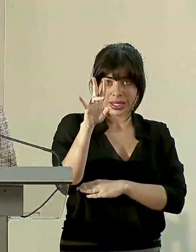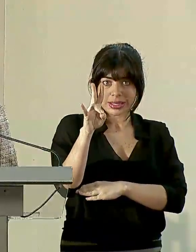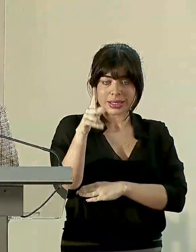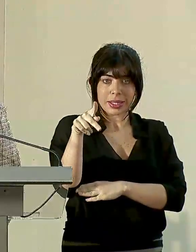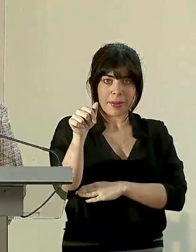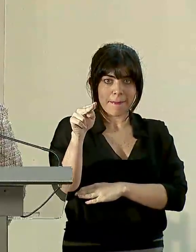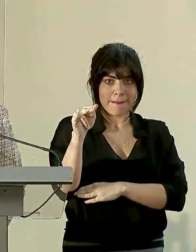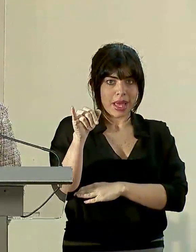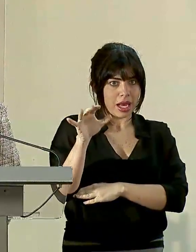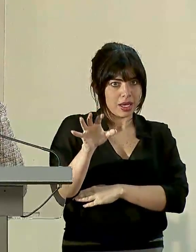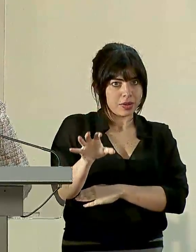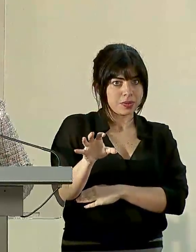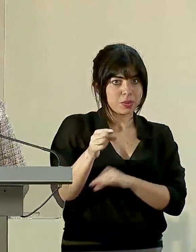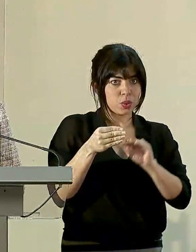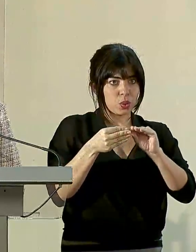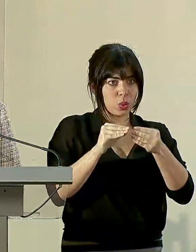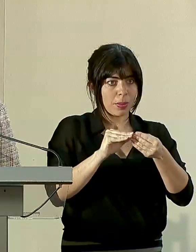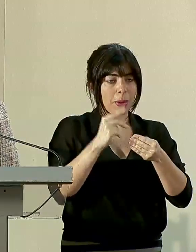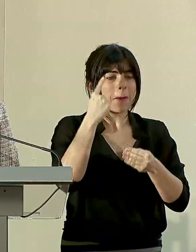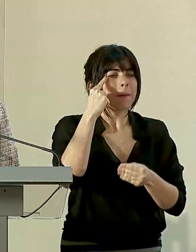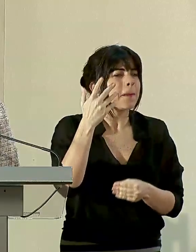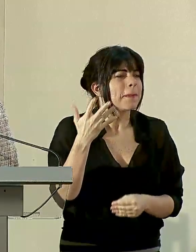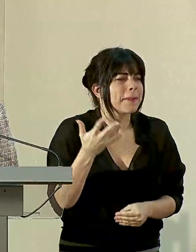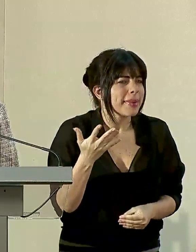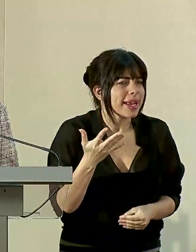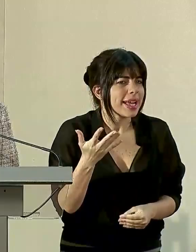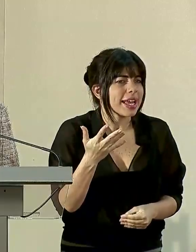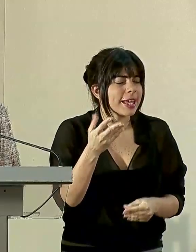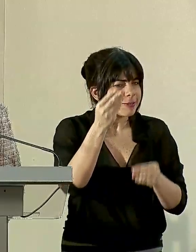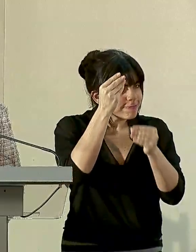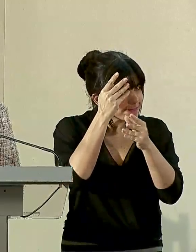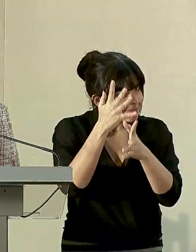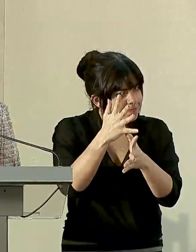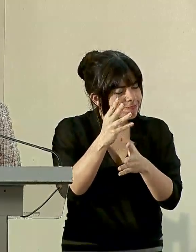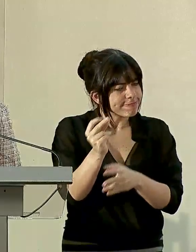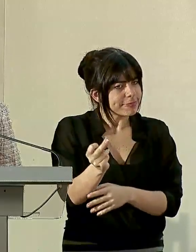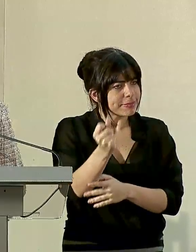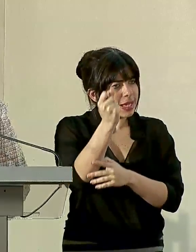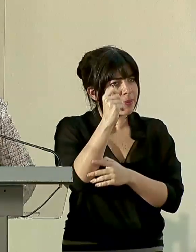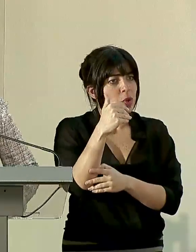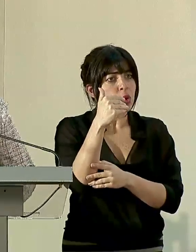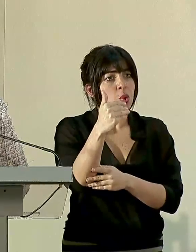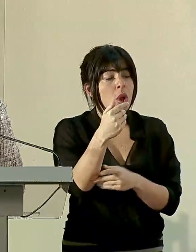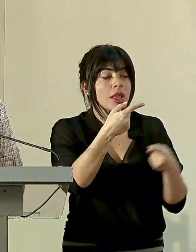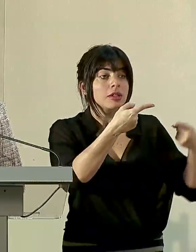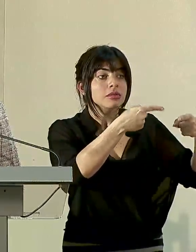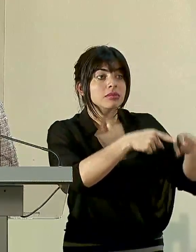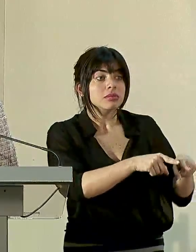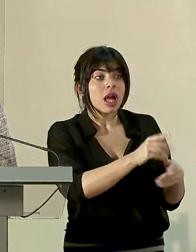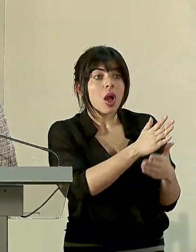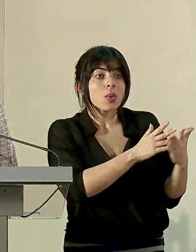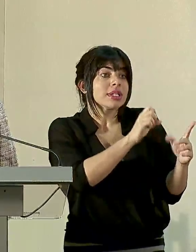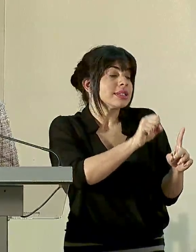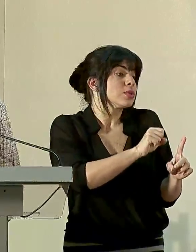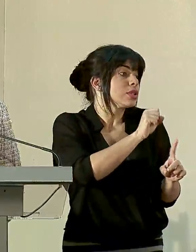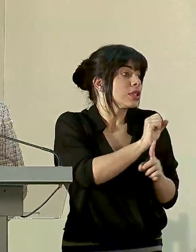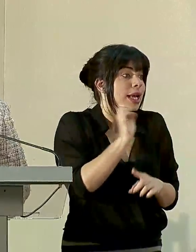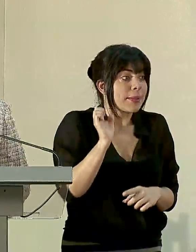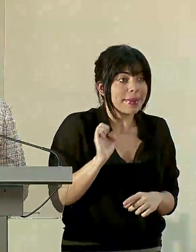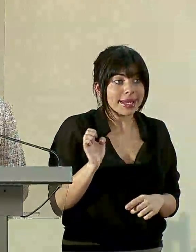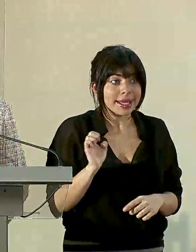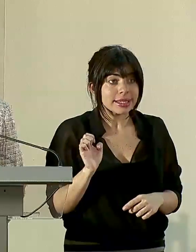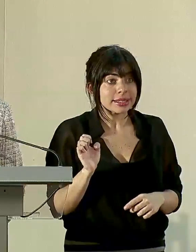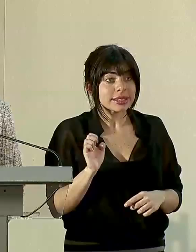Patronato Nacional de la Infancia para que en forma inmediata, cuando se trate de una situación de